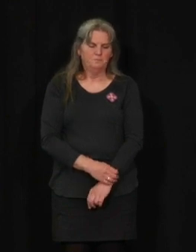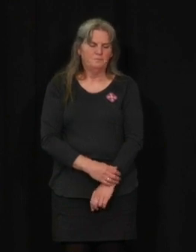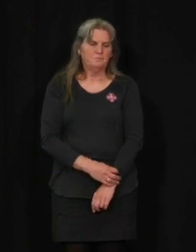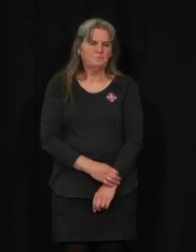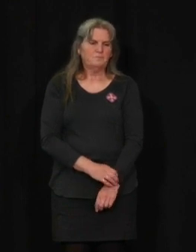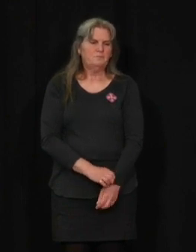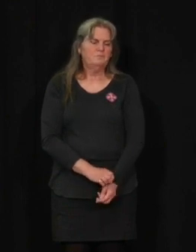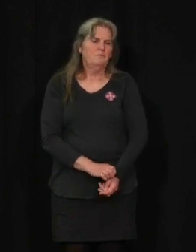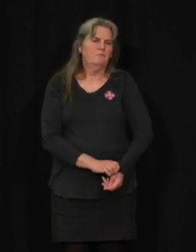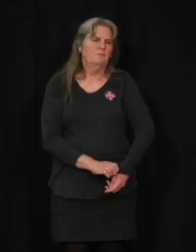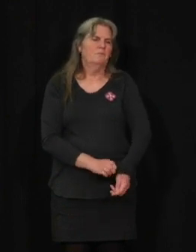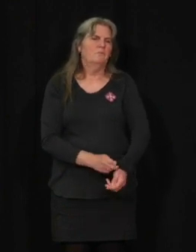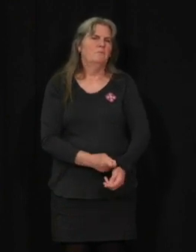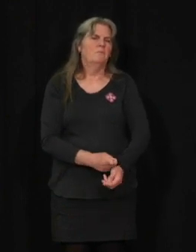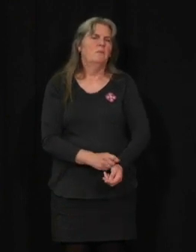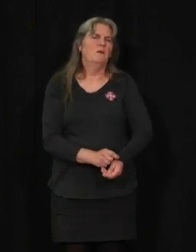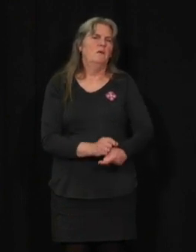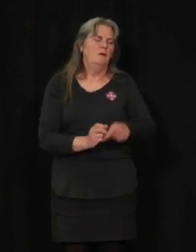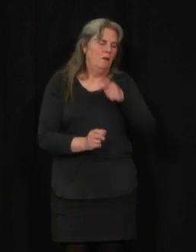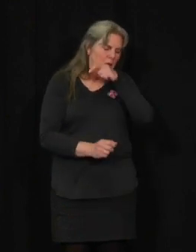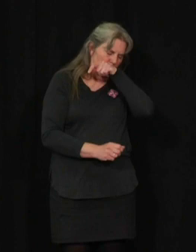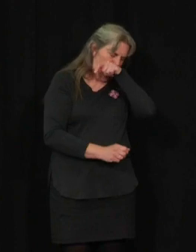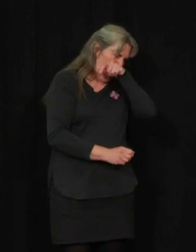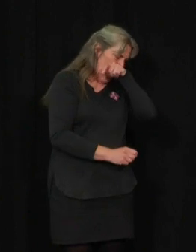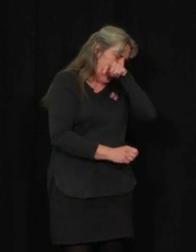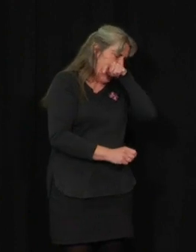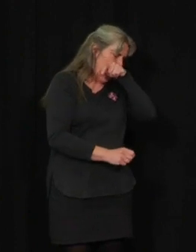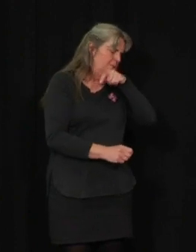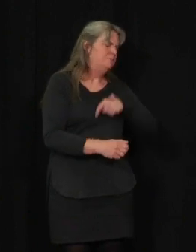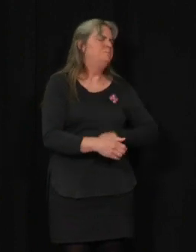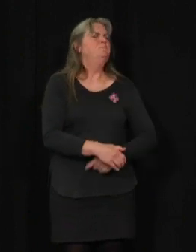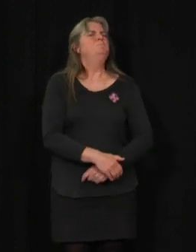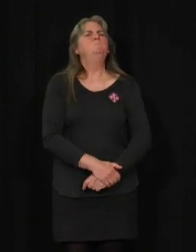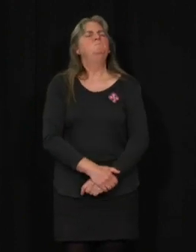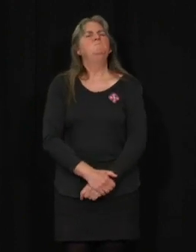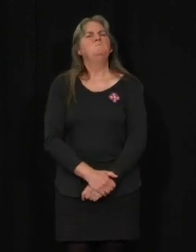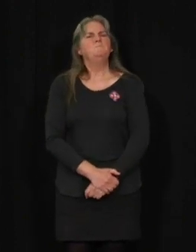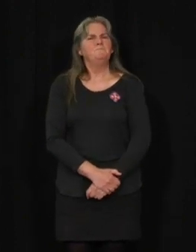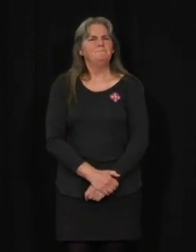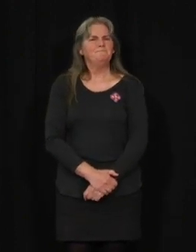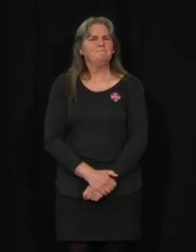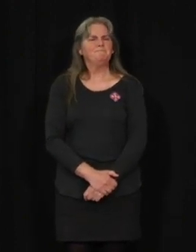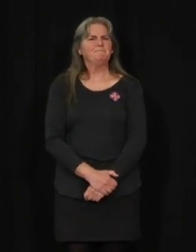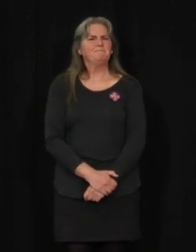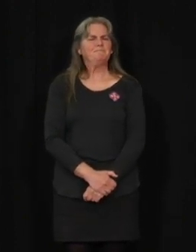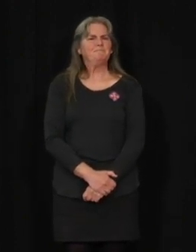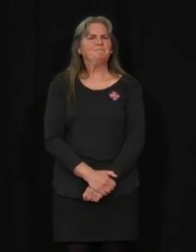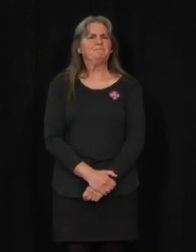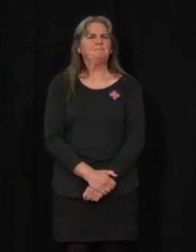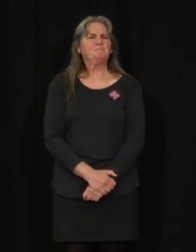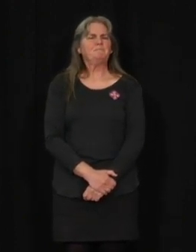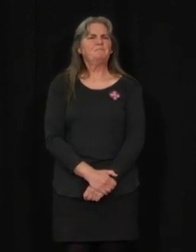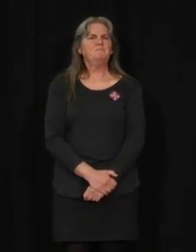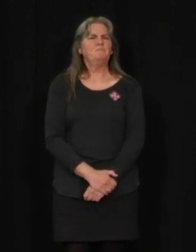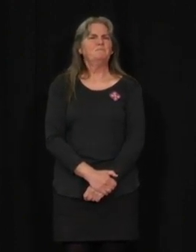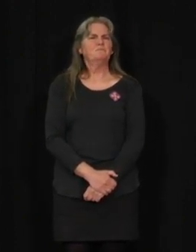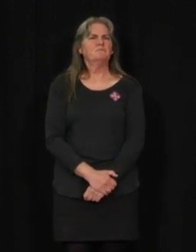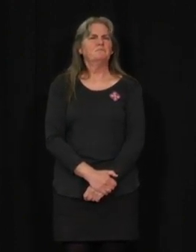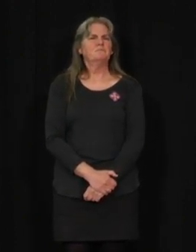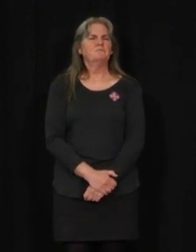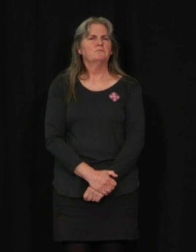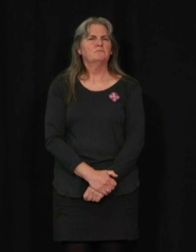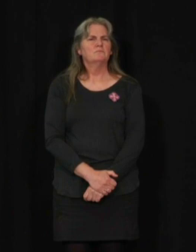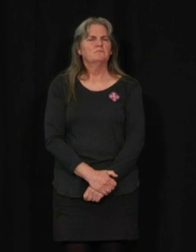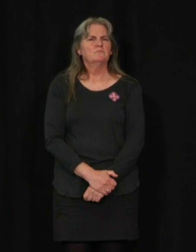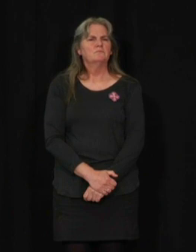les demandes, toutes les essentiels pour avoir une ouverture sécure pour les marchés. Donc c'est